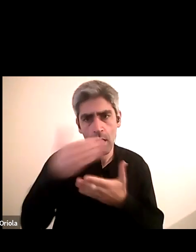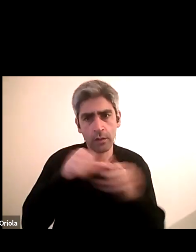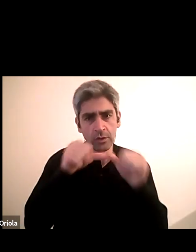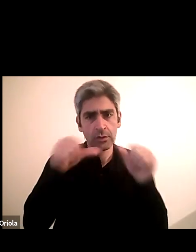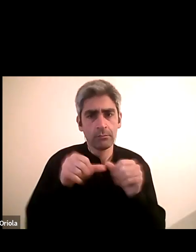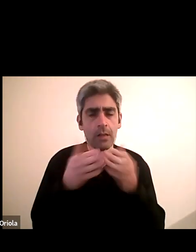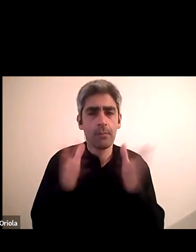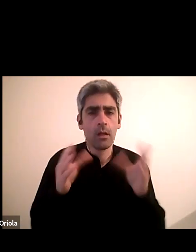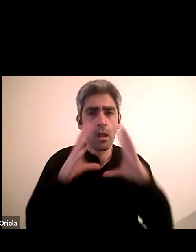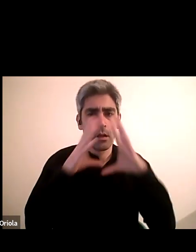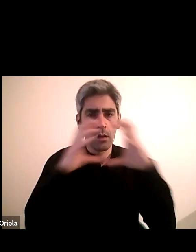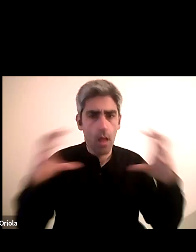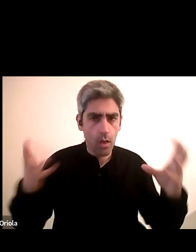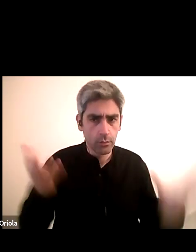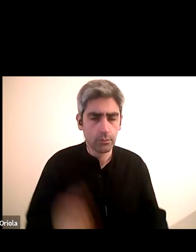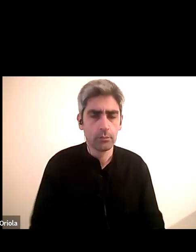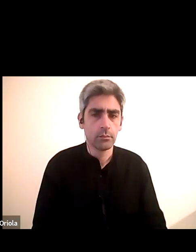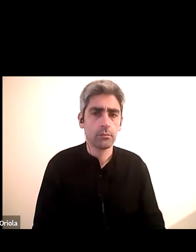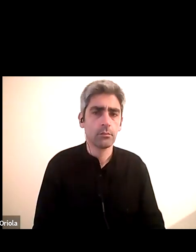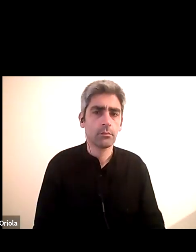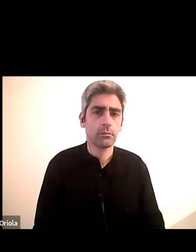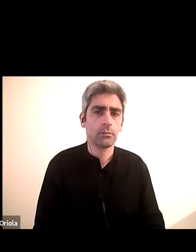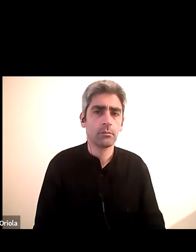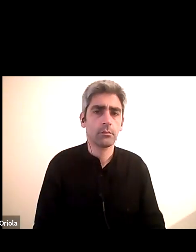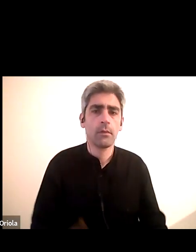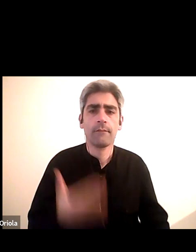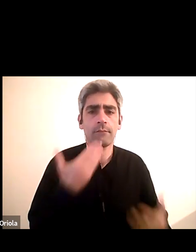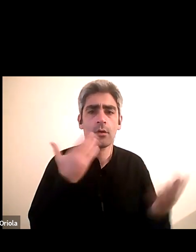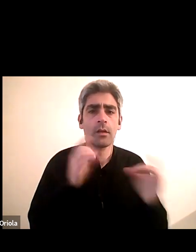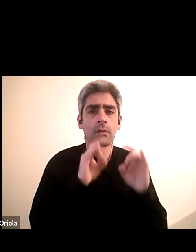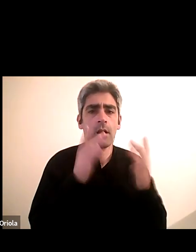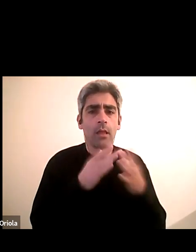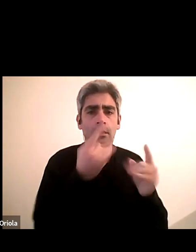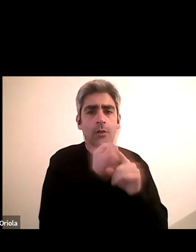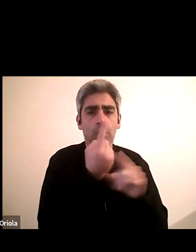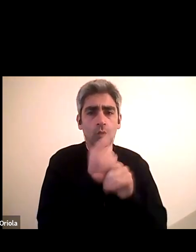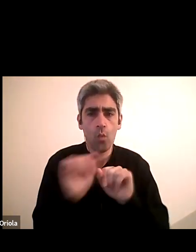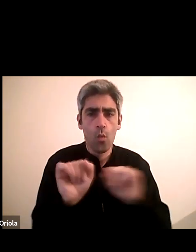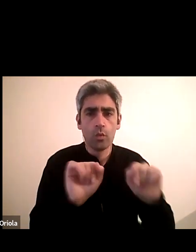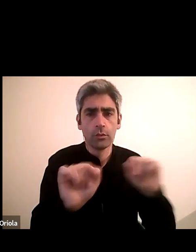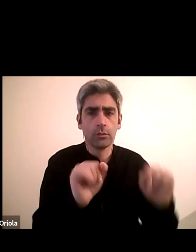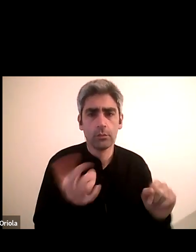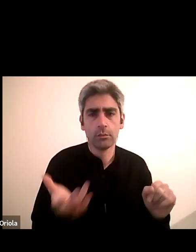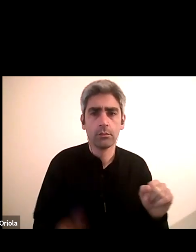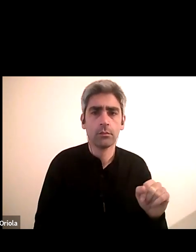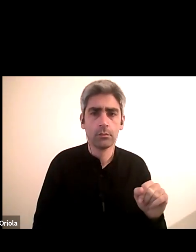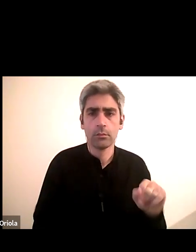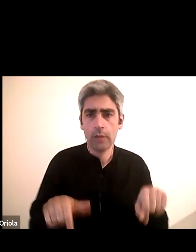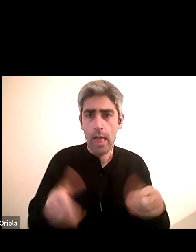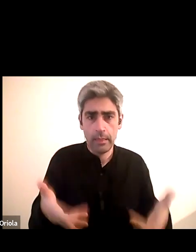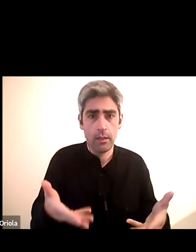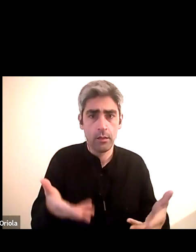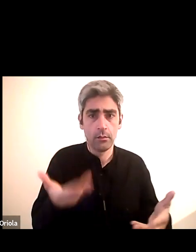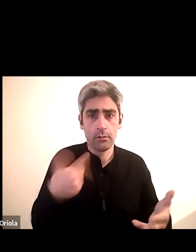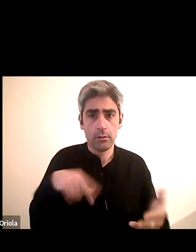abertos como a cloud, a famosíssima internet das coisas, que está aqui à